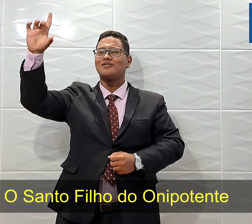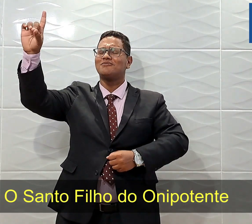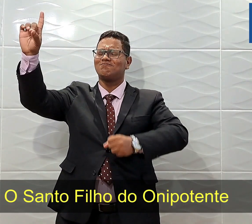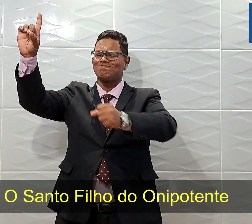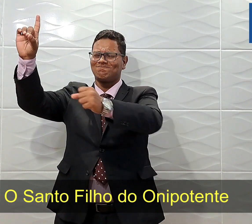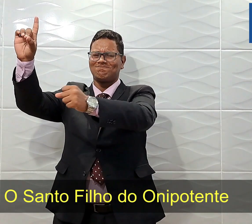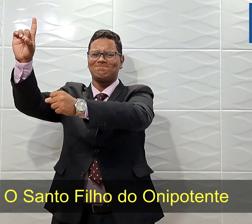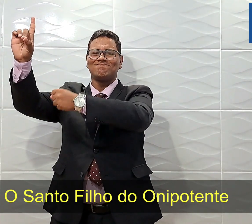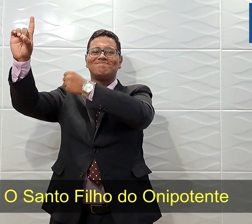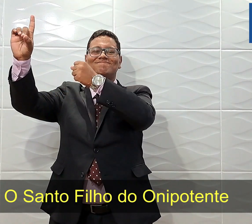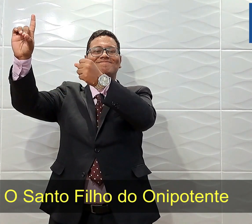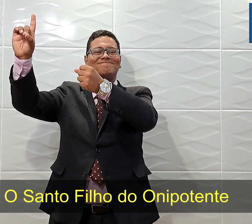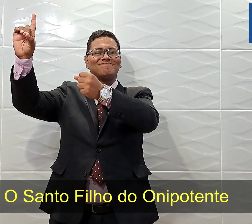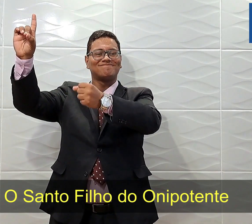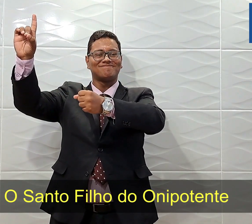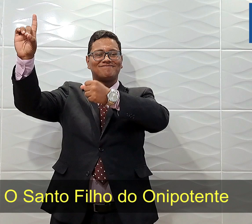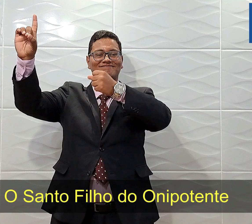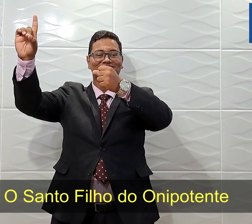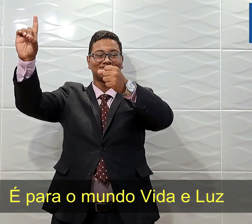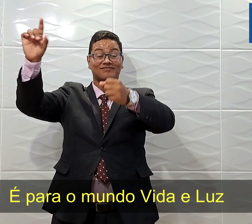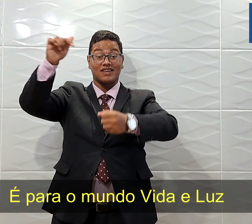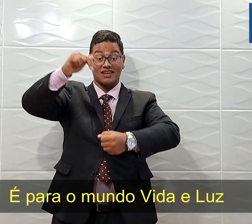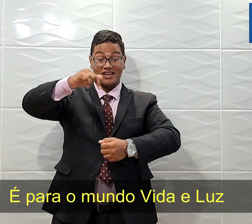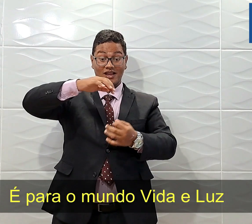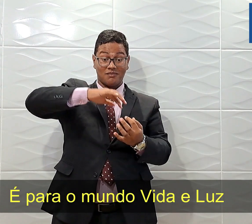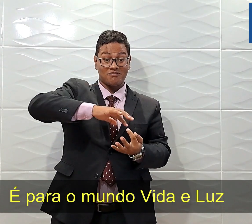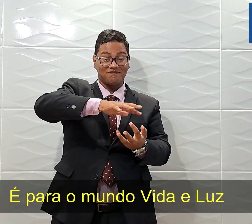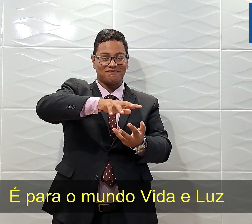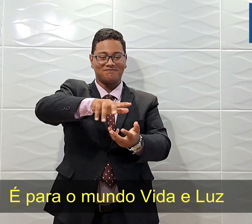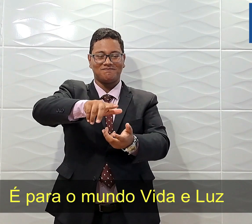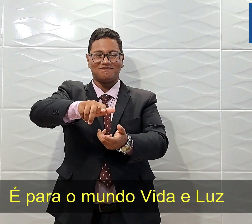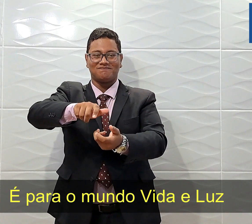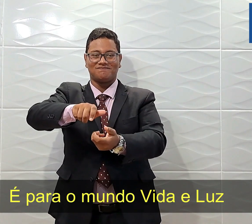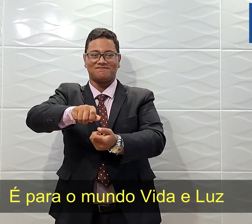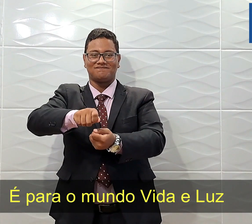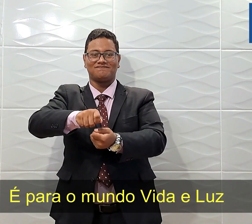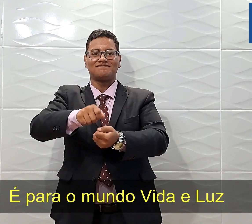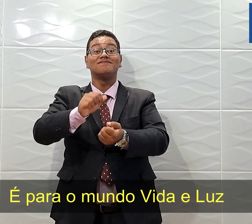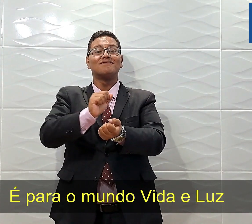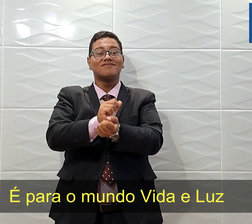Onipotente É para o mundo,